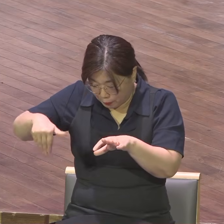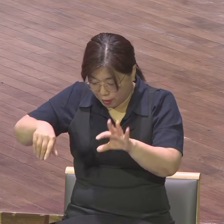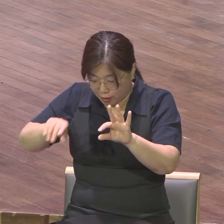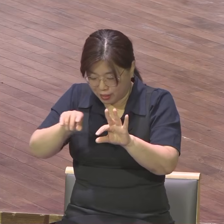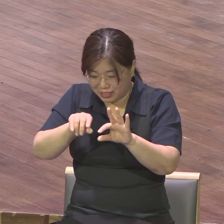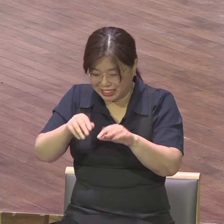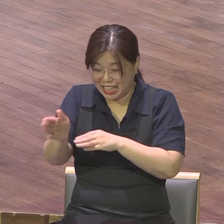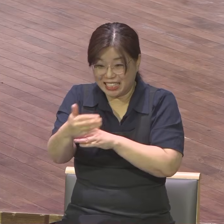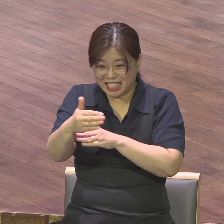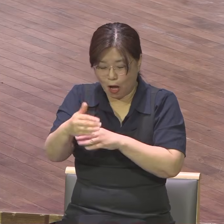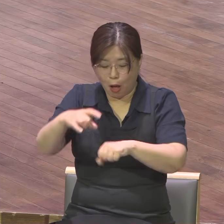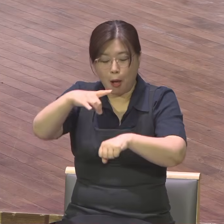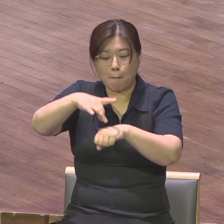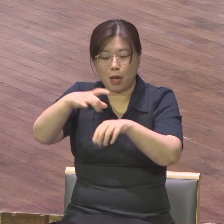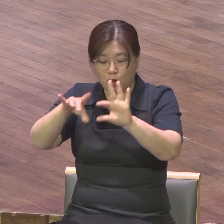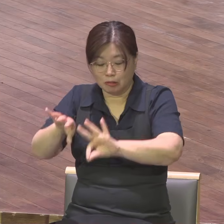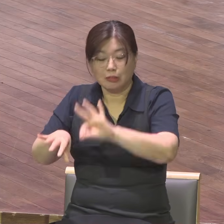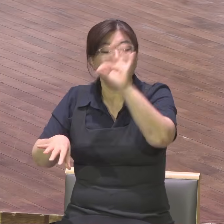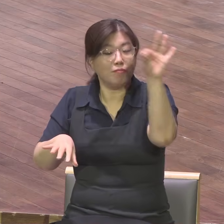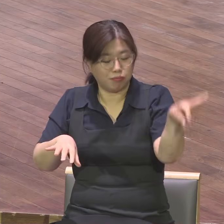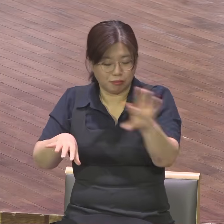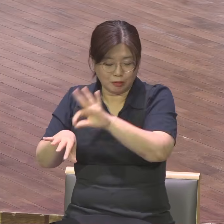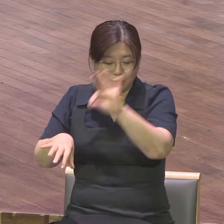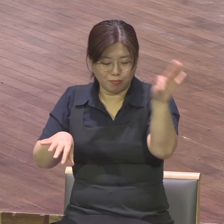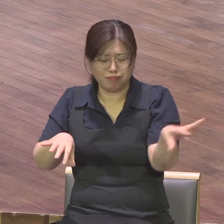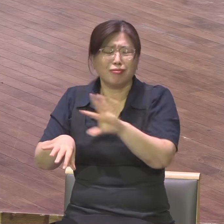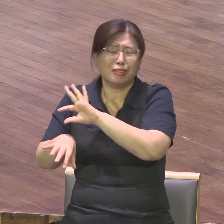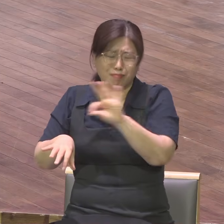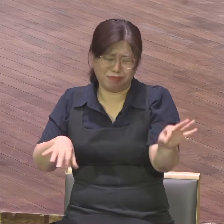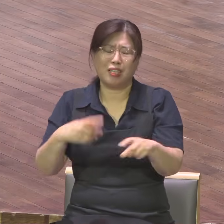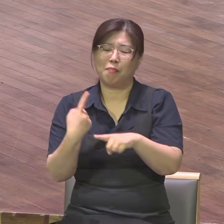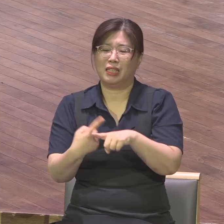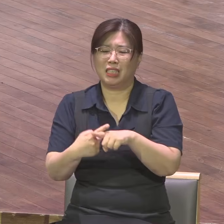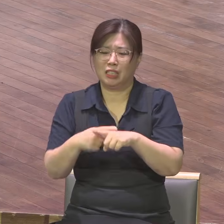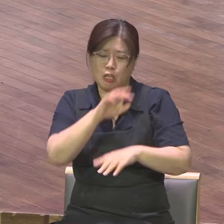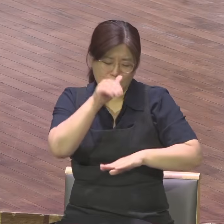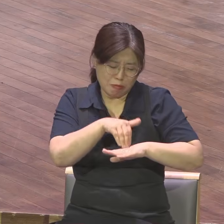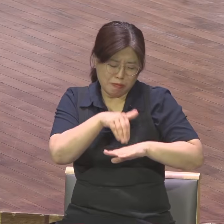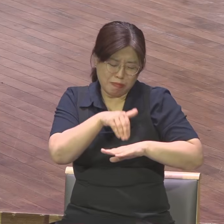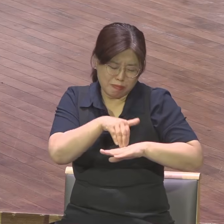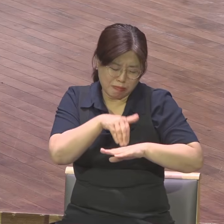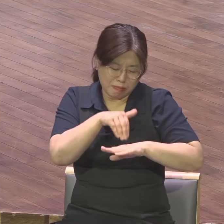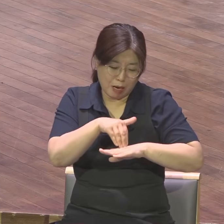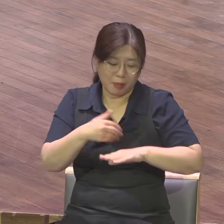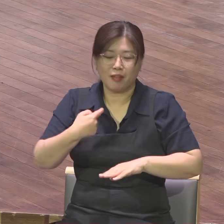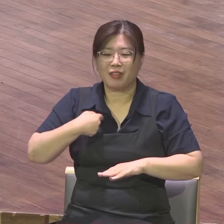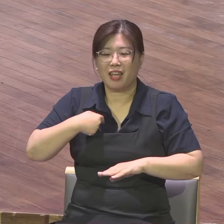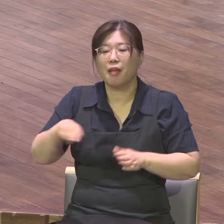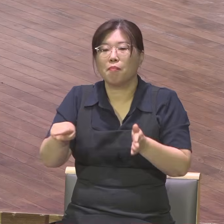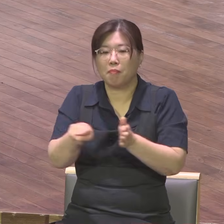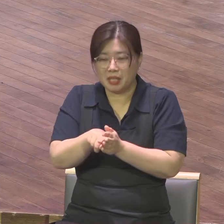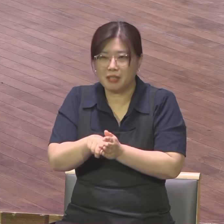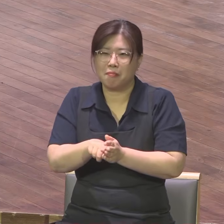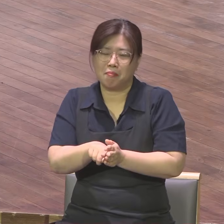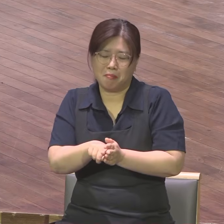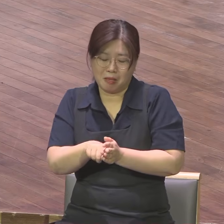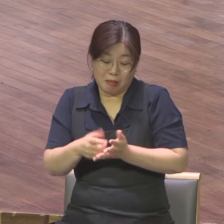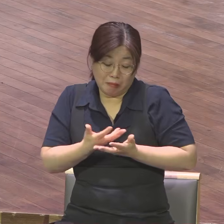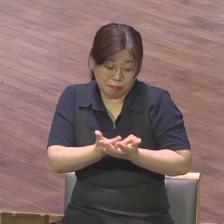강단 메시지를 놓치지 마시길 바랍니다. 이스라엘 백성들이 말씀을 놓쳤을 때 뭐 됐어요?